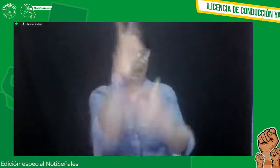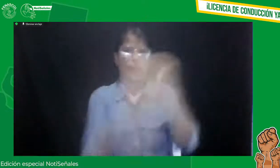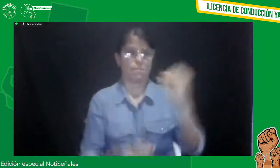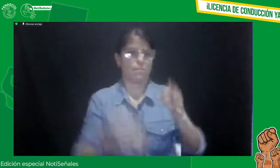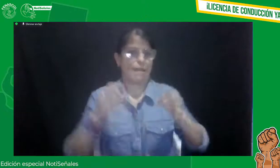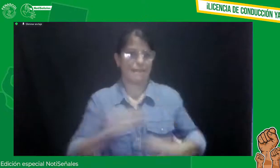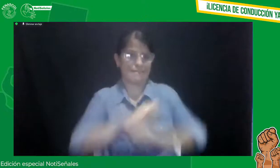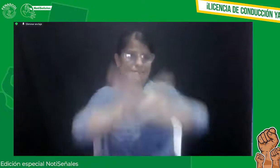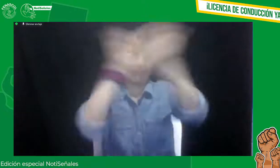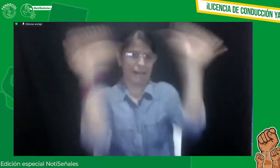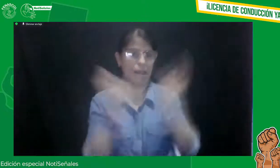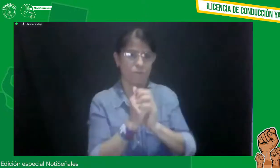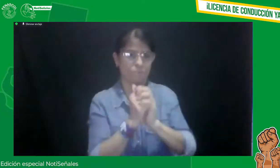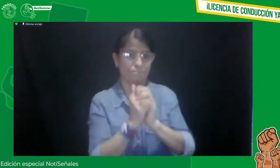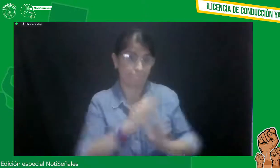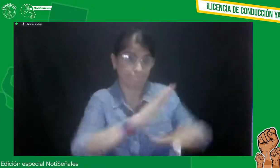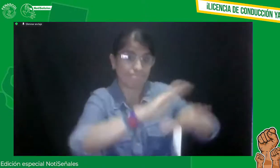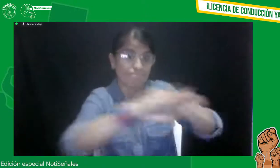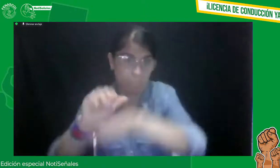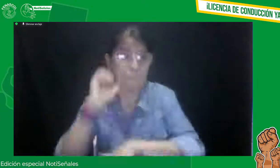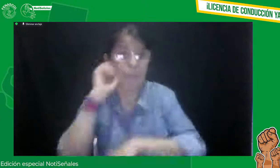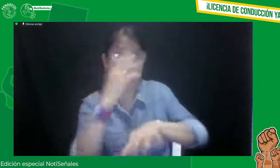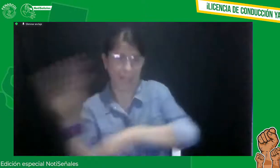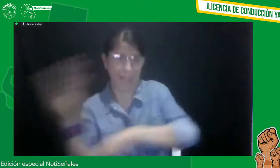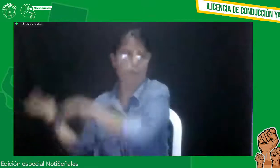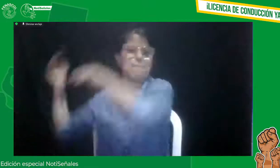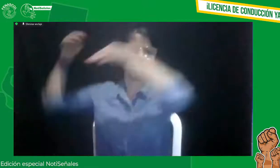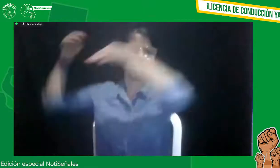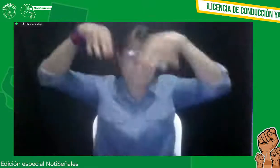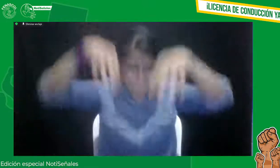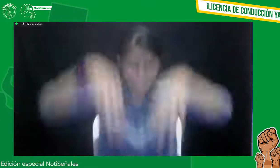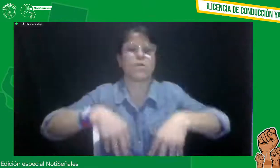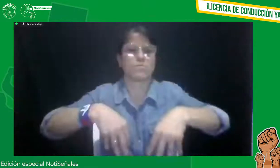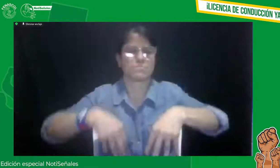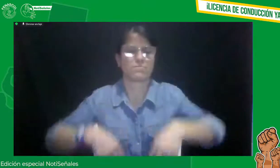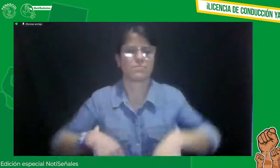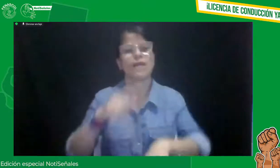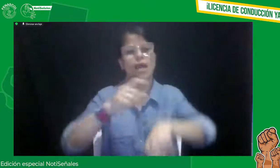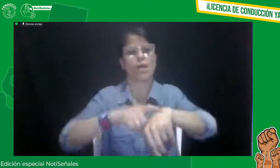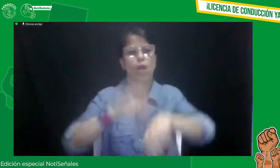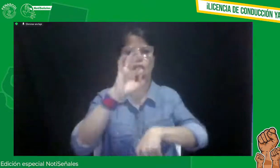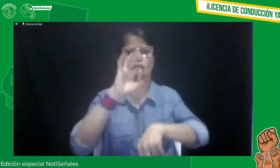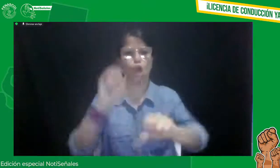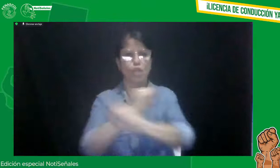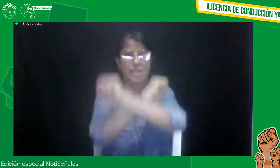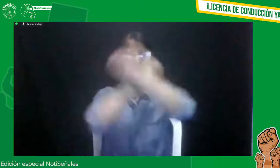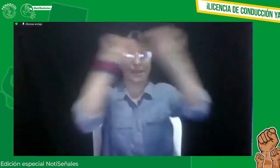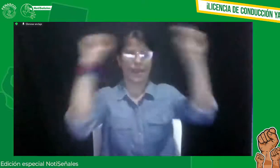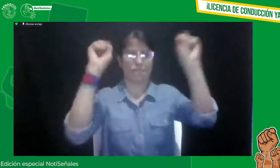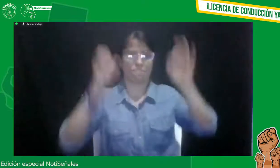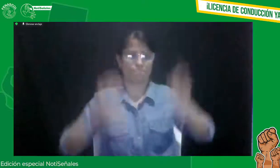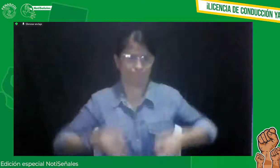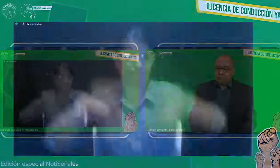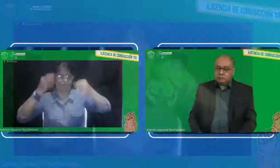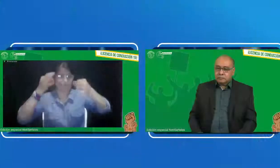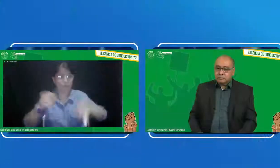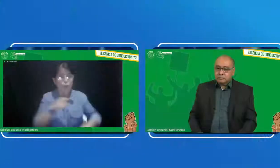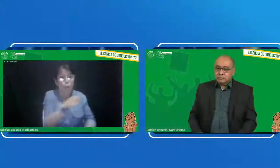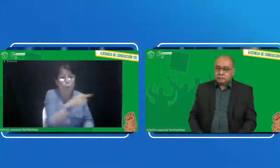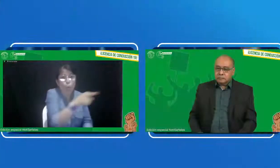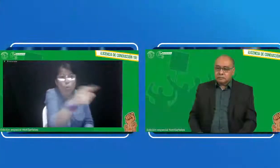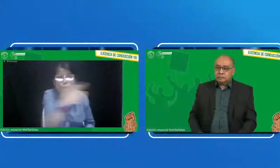y cambiar esos paradigmas que se tienen frente a nuestra comunidad, ¿sí? Vamos a